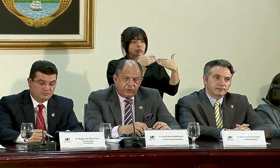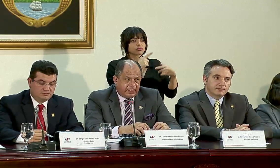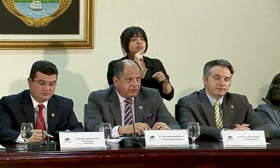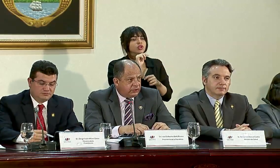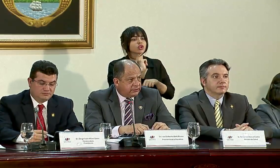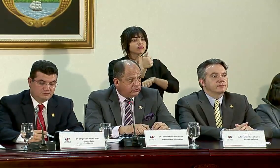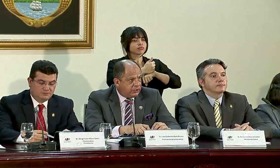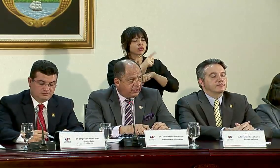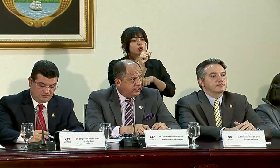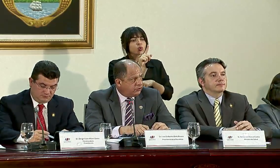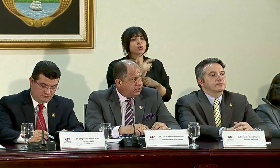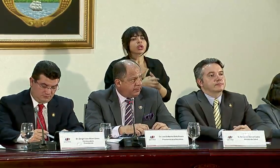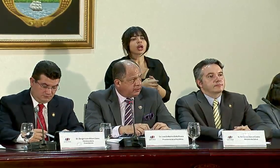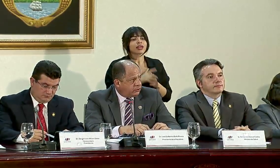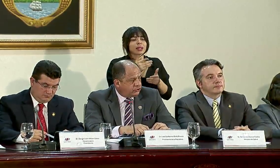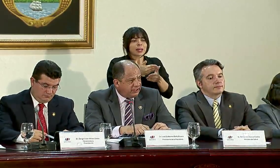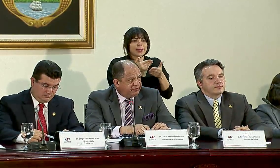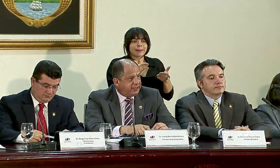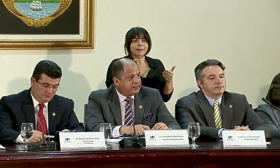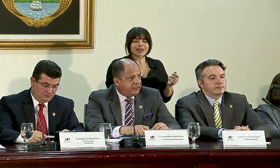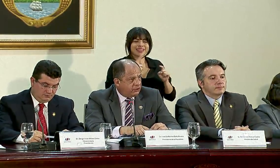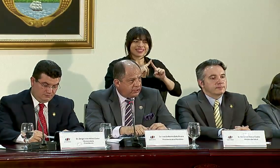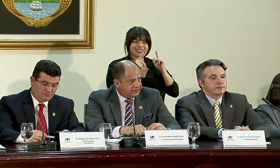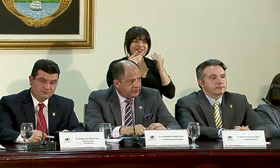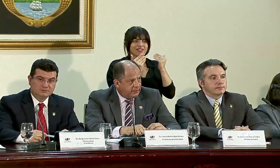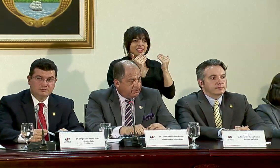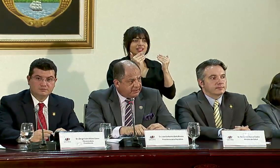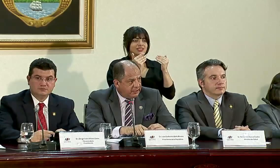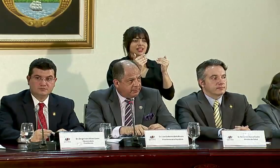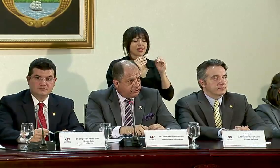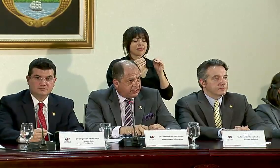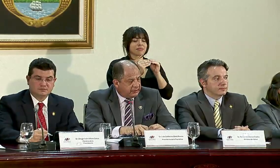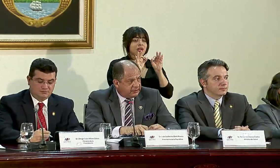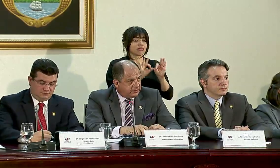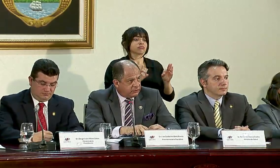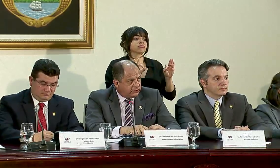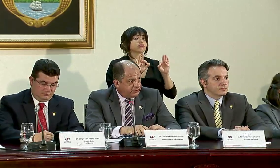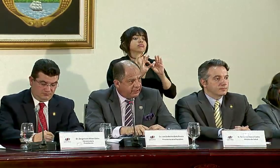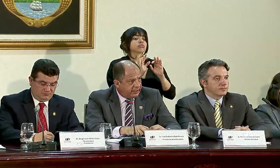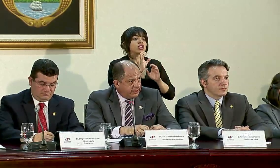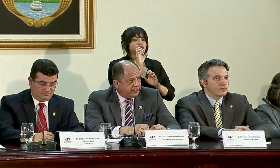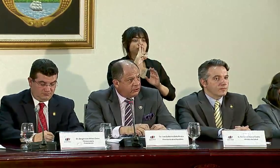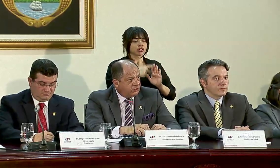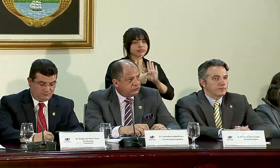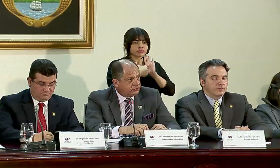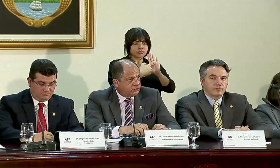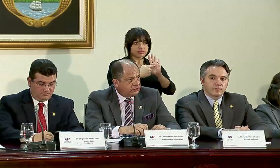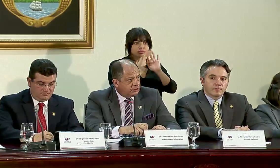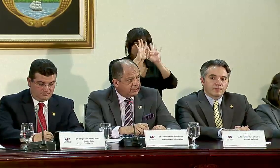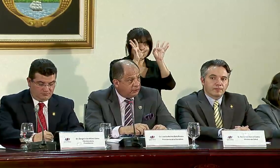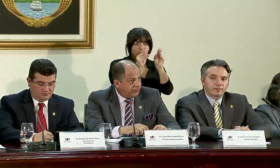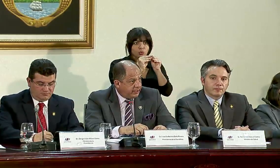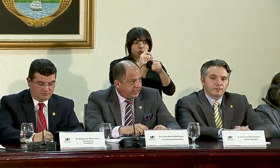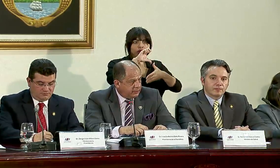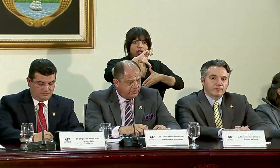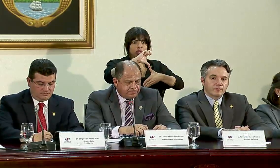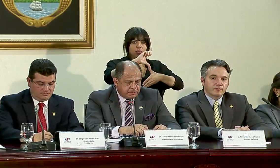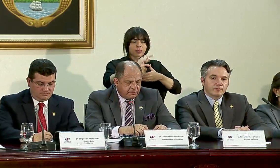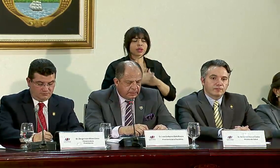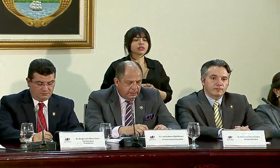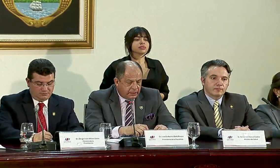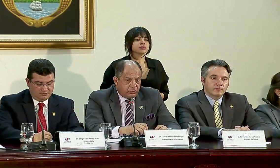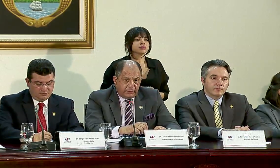constituye, sin lugar a dudas, uno de los elementos diferenciadores más importantes de Costa Rica en el conjunto